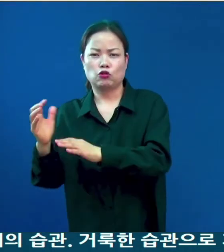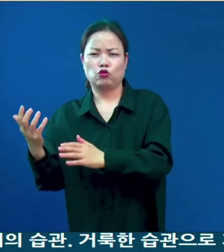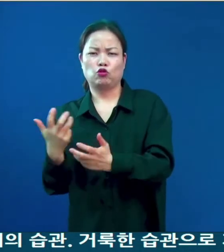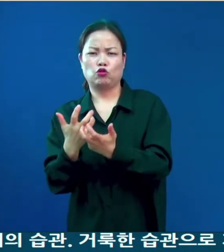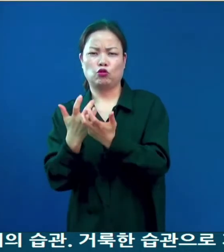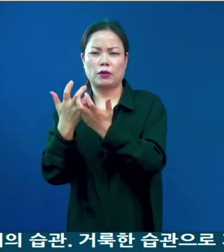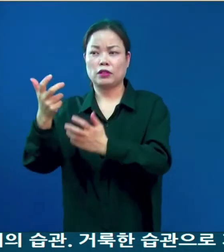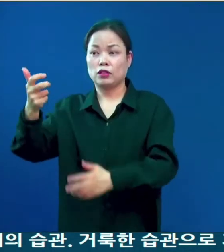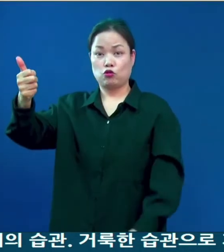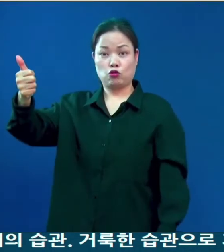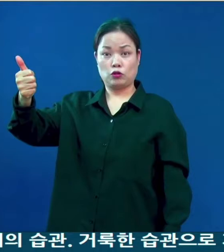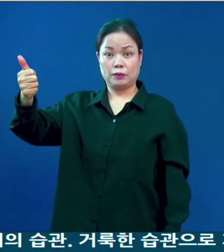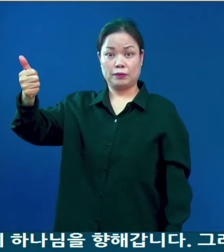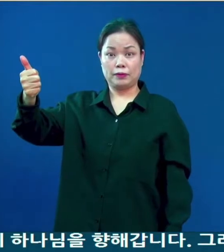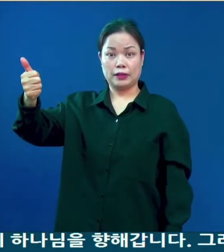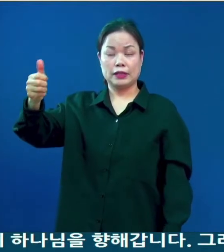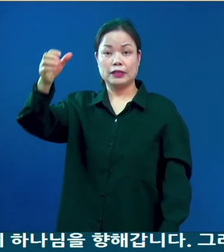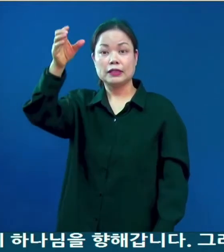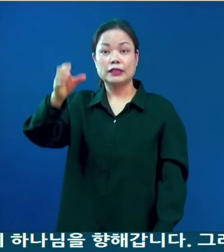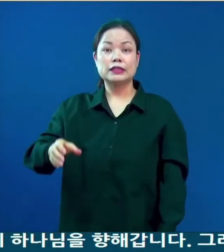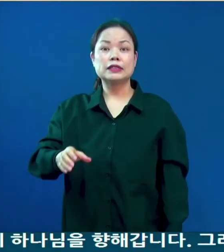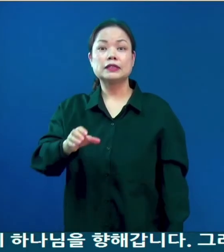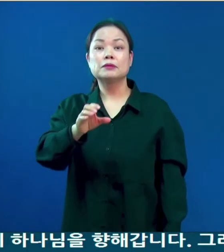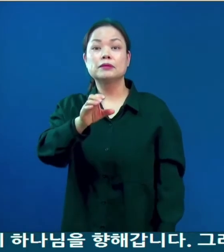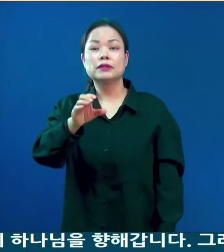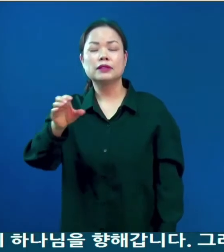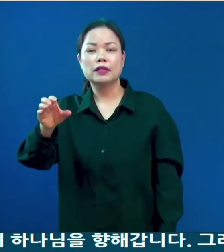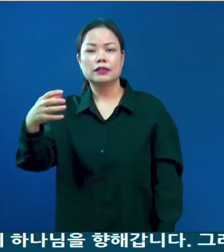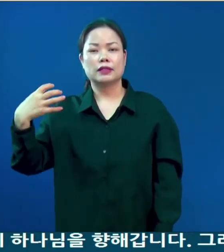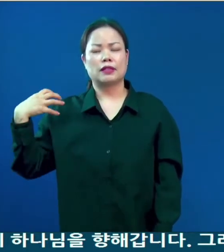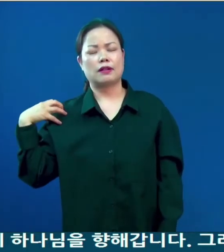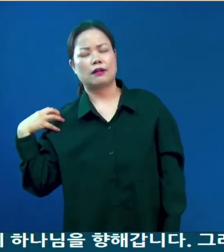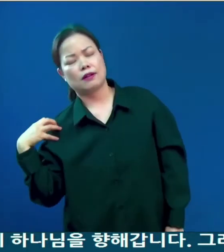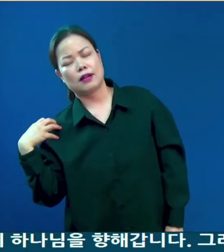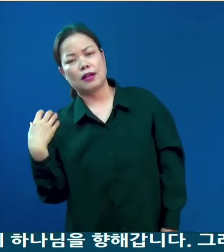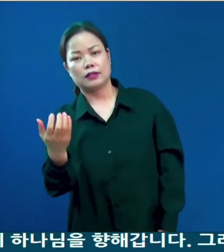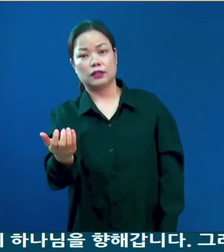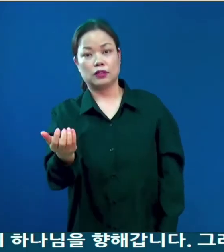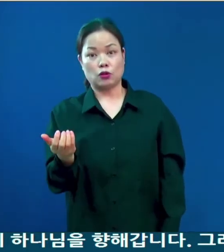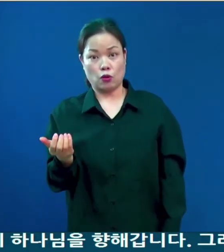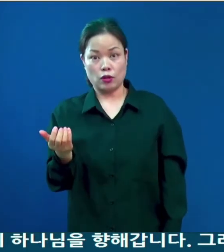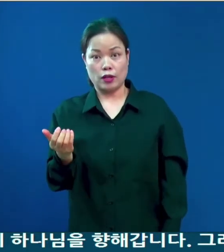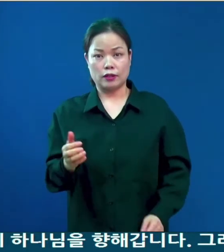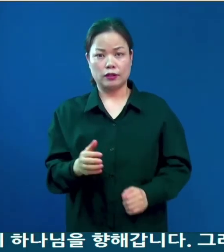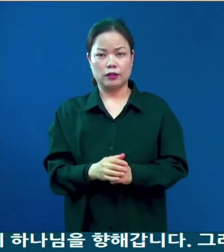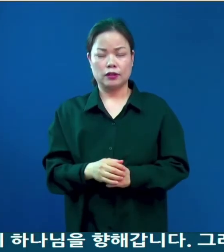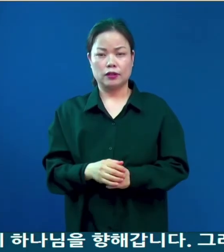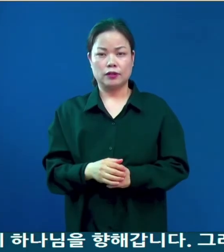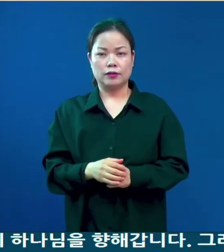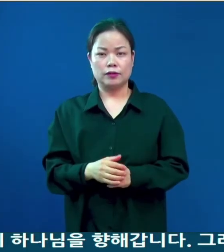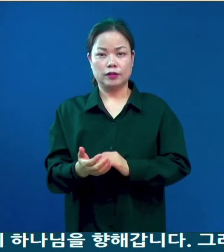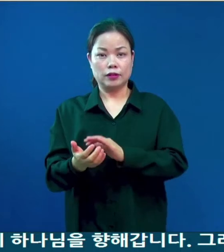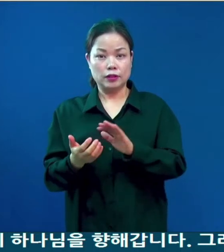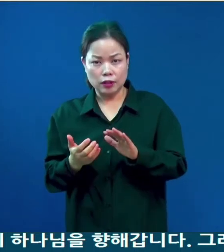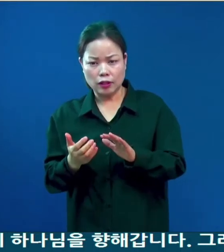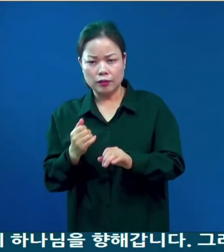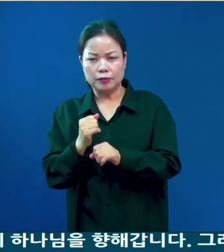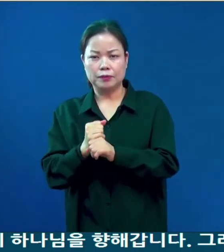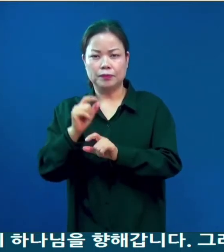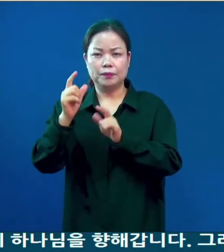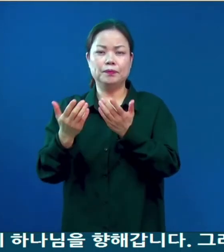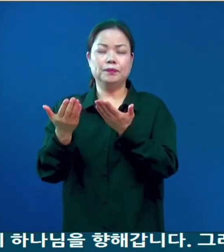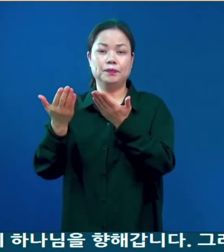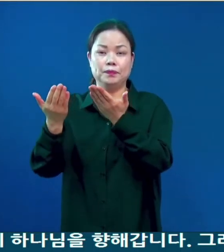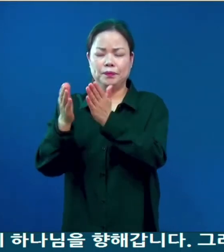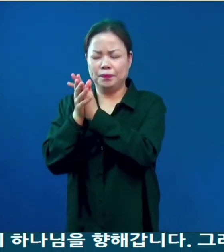우리 주님이셨기에 오늘 이 십자가를 감당하시기 전에 이제 전 존재를 짜내어 드리는